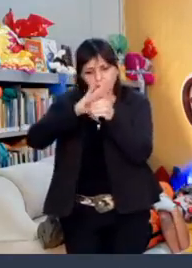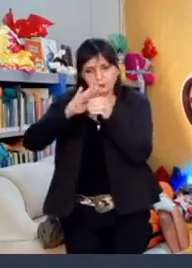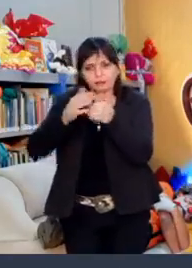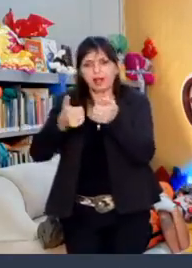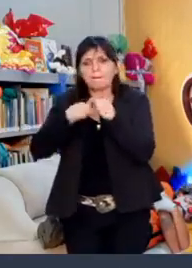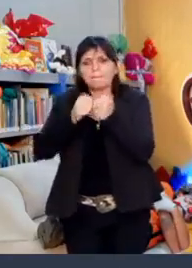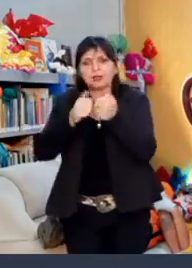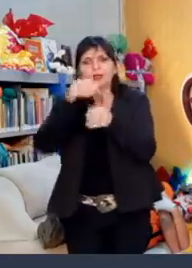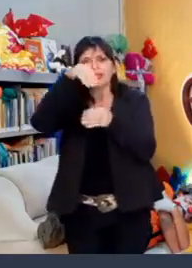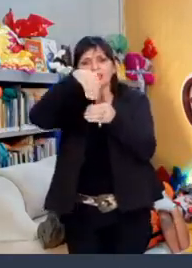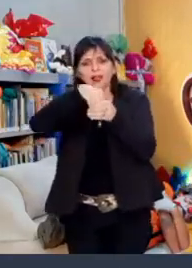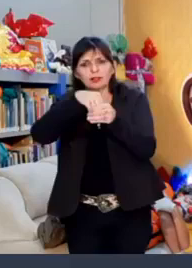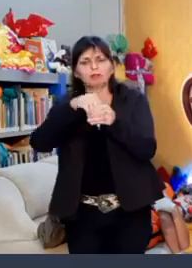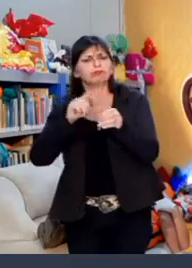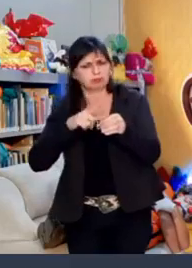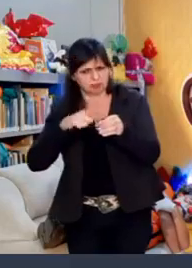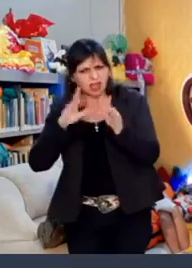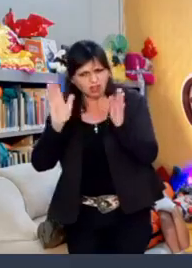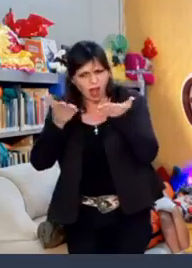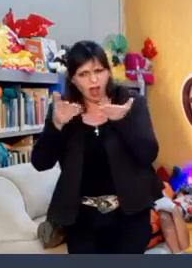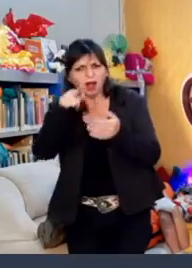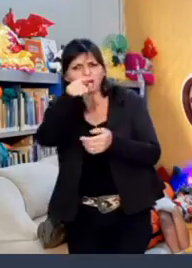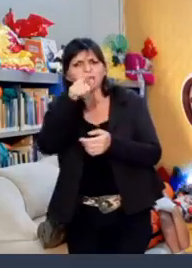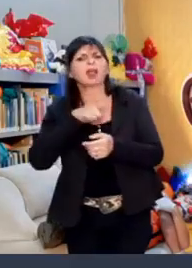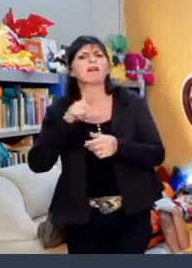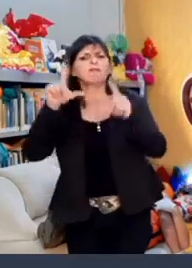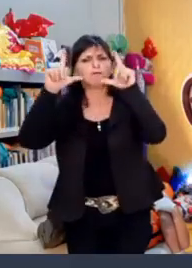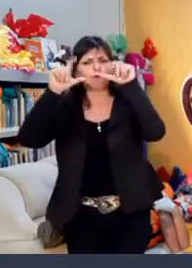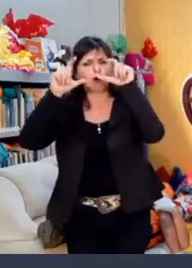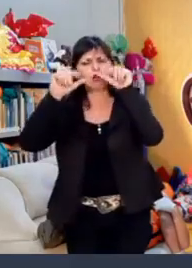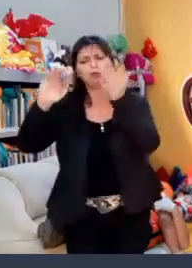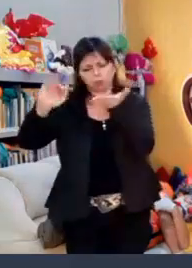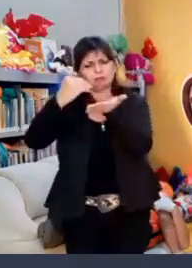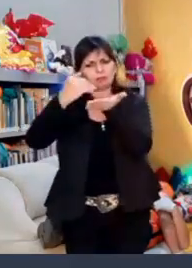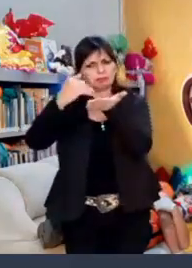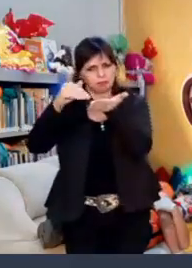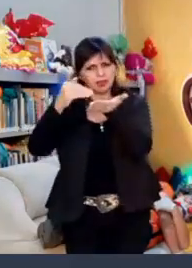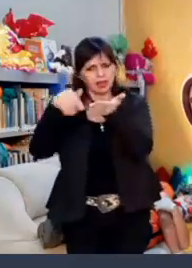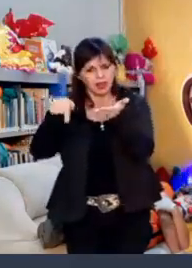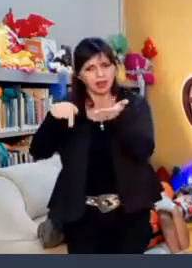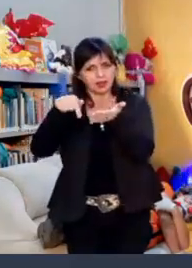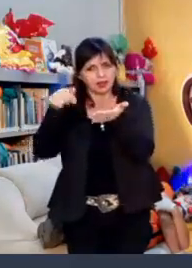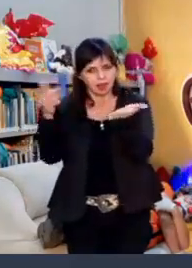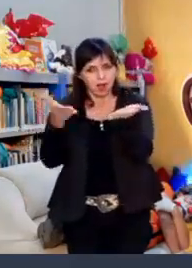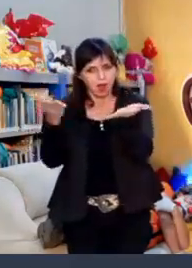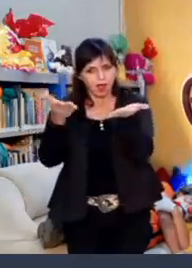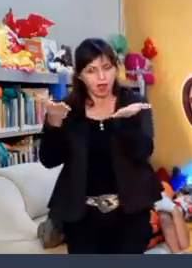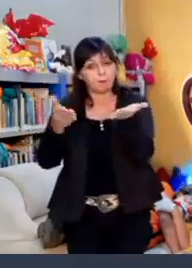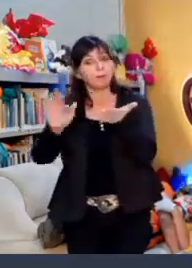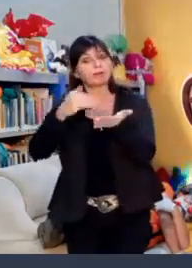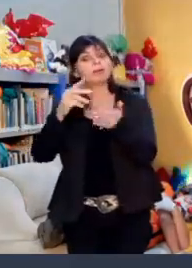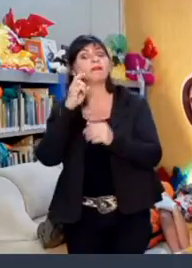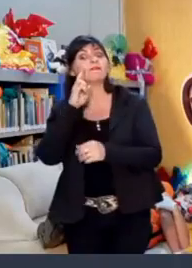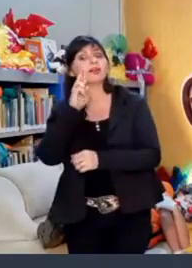manda também uma fotinho para nós termos, para nós vermos, tá?